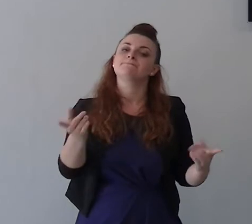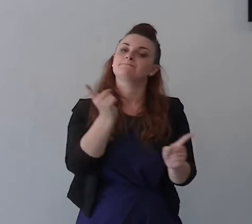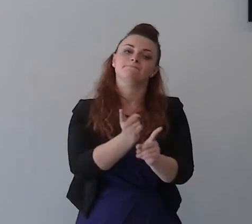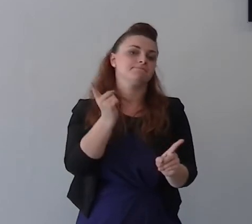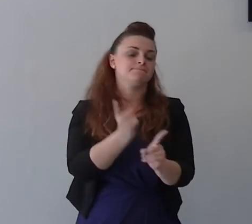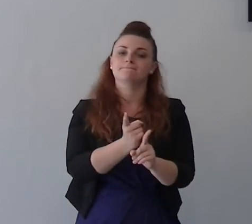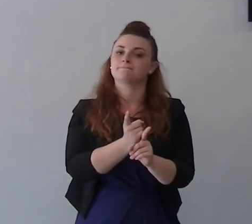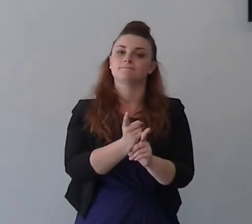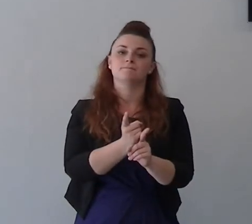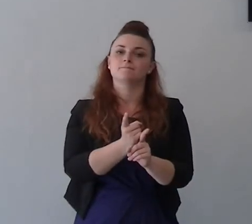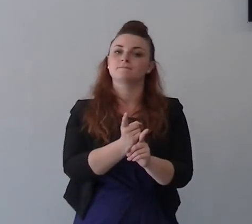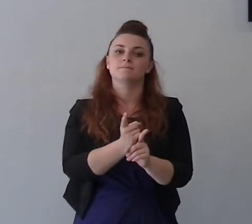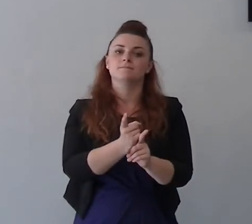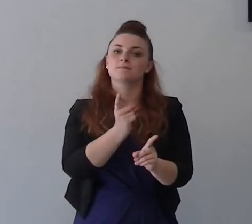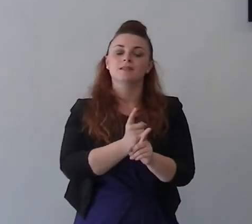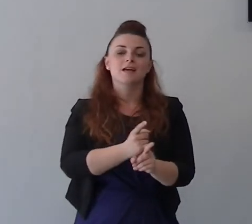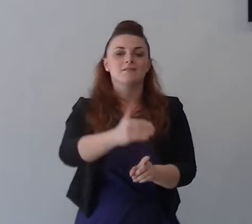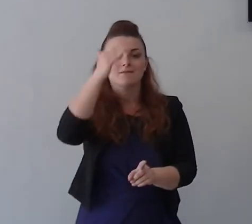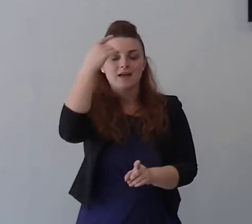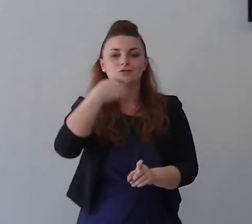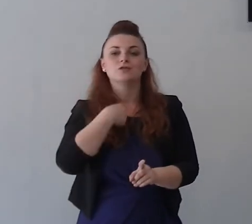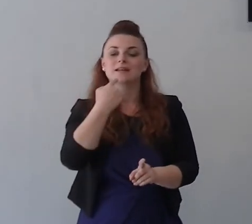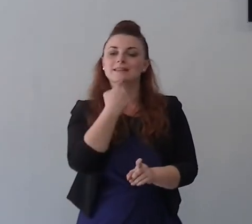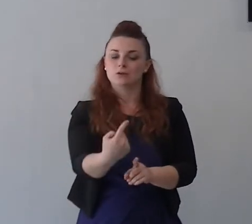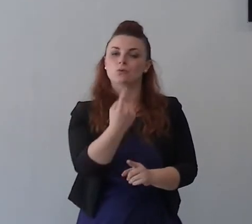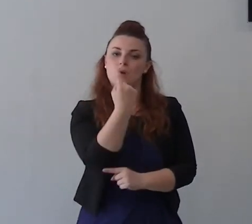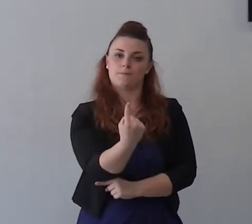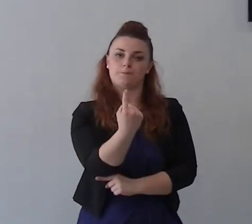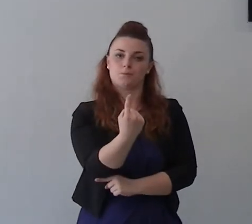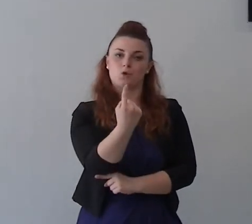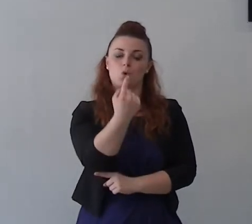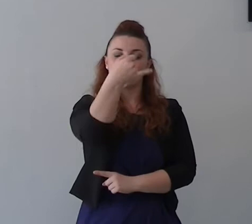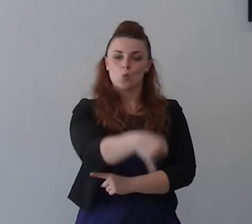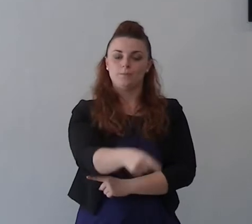voglio darti un'ultima riga con cui concludere questa meditazione, dai.